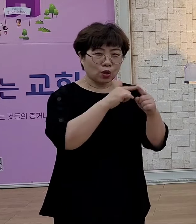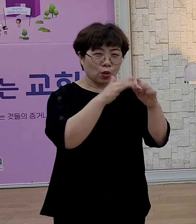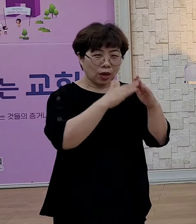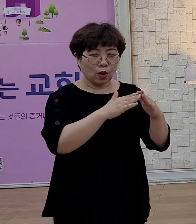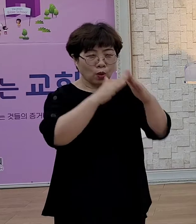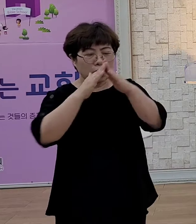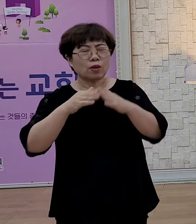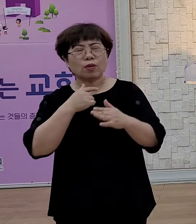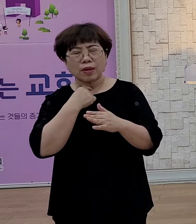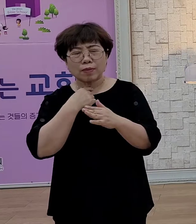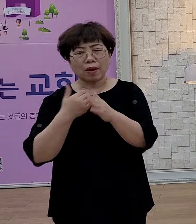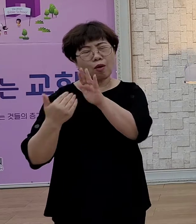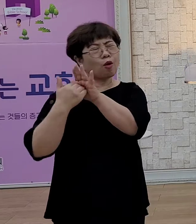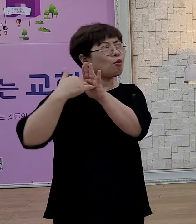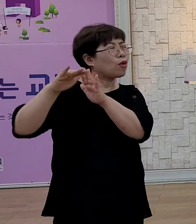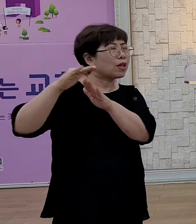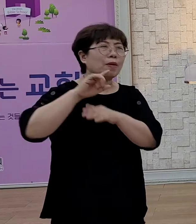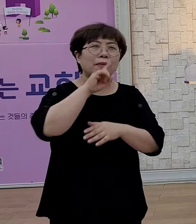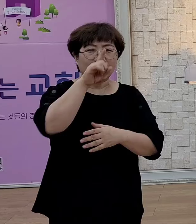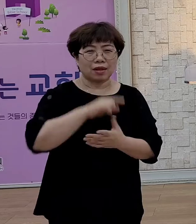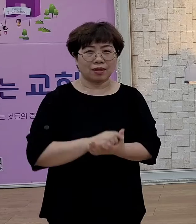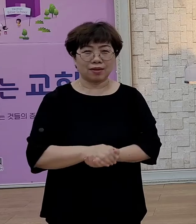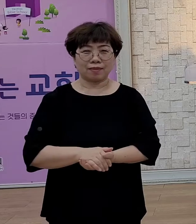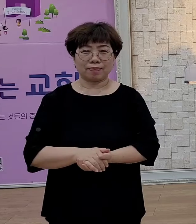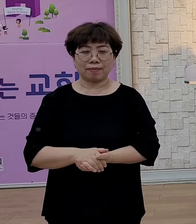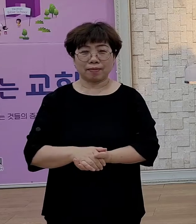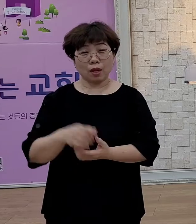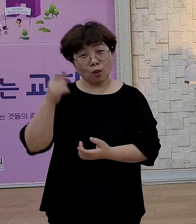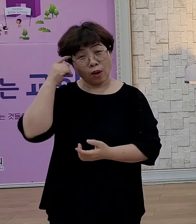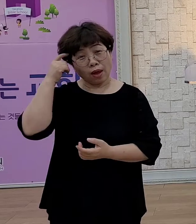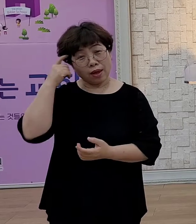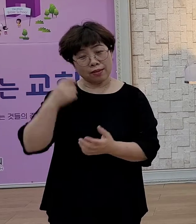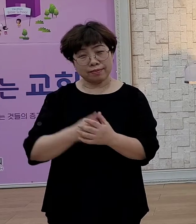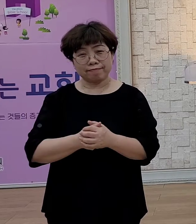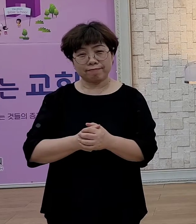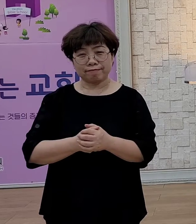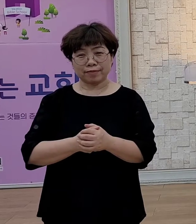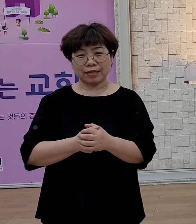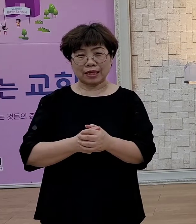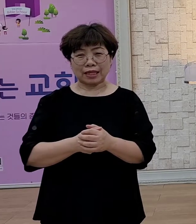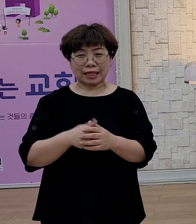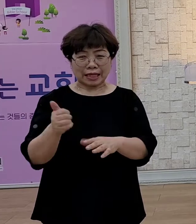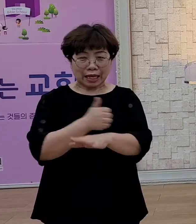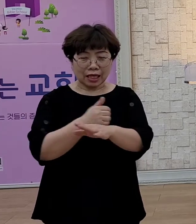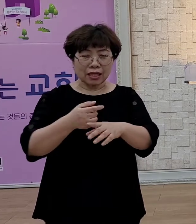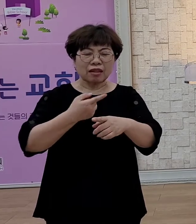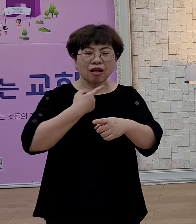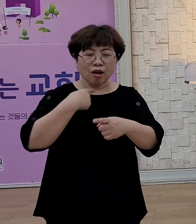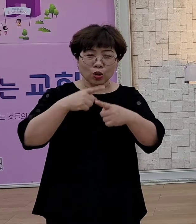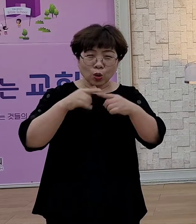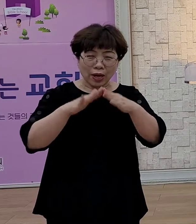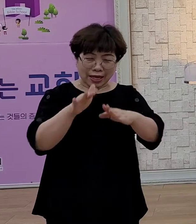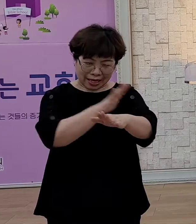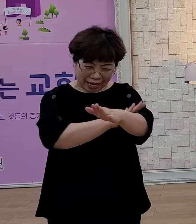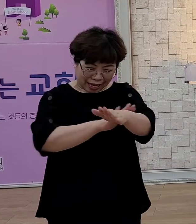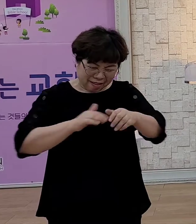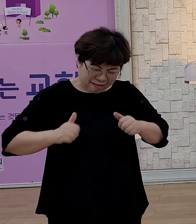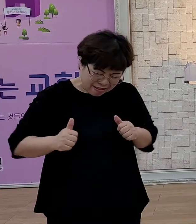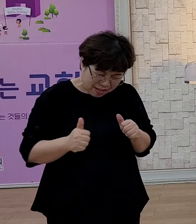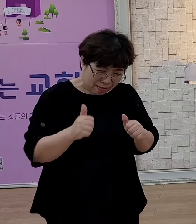받아줍니다. 그래서 그 교회 다니던 교회 잘 다니시고